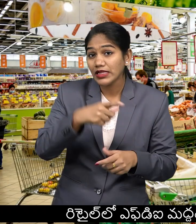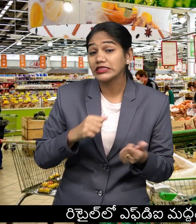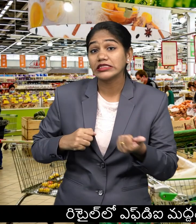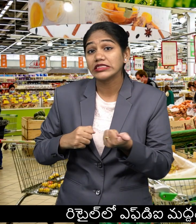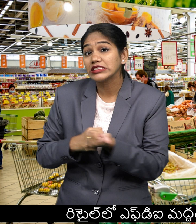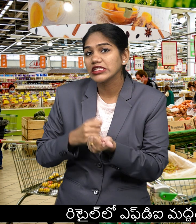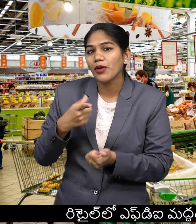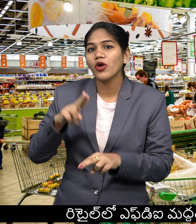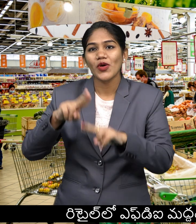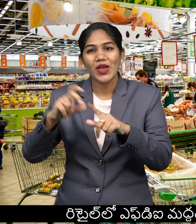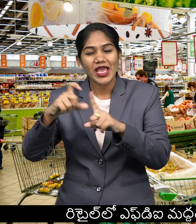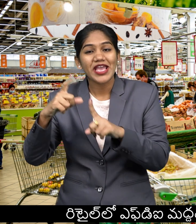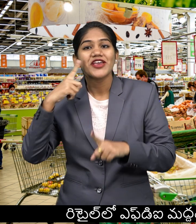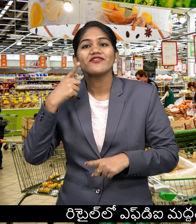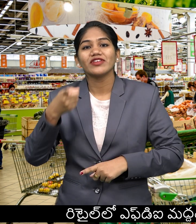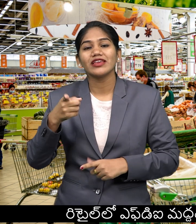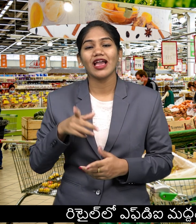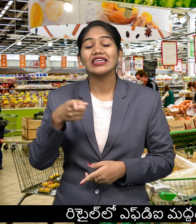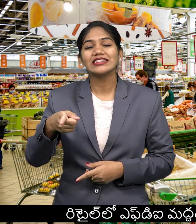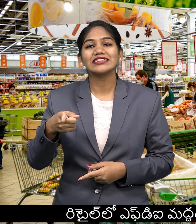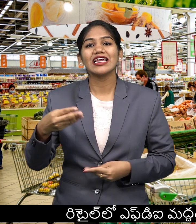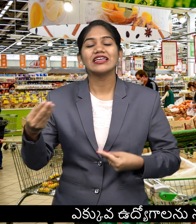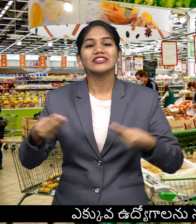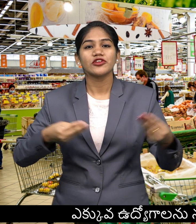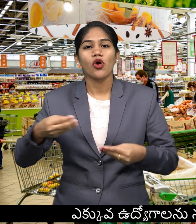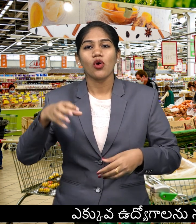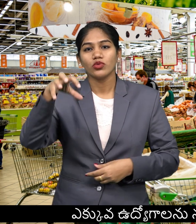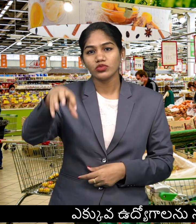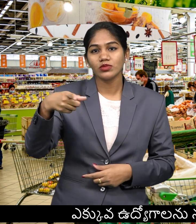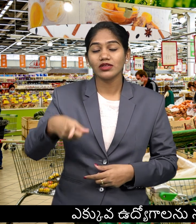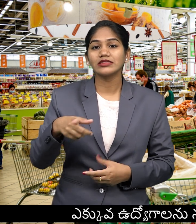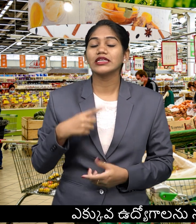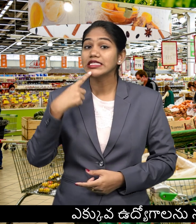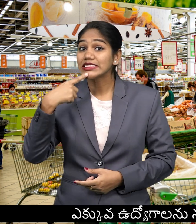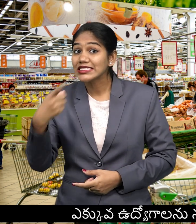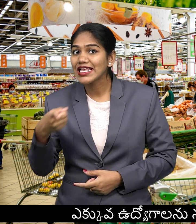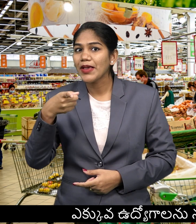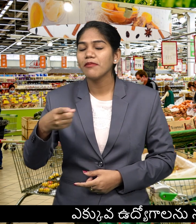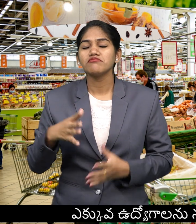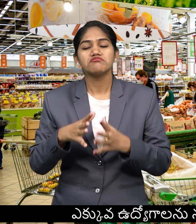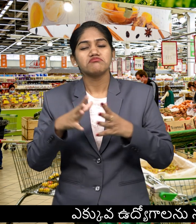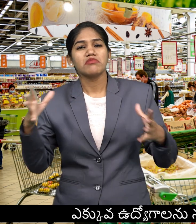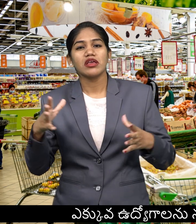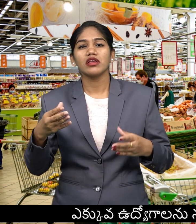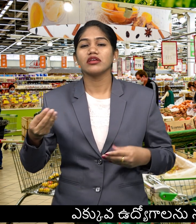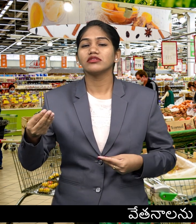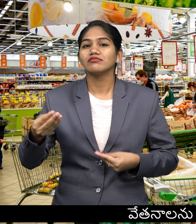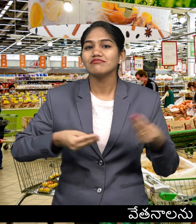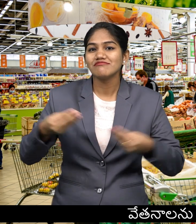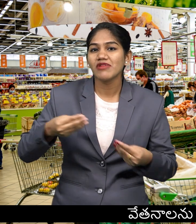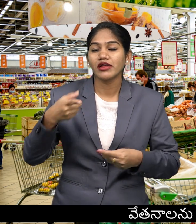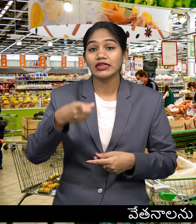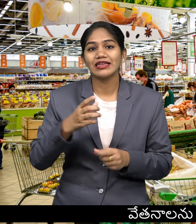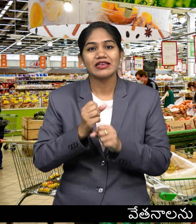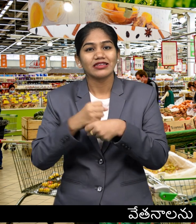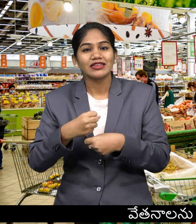రిటైల్లో ఎఫ్డిఐ మద్దతుదారులు పెద్ద సూపర్ మార్కెట్లు ఎక్కువ ఉద్యోగాలను సృష్టిస్తాయని మరియు దీర్ఘకాలికంగా